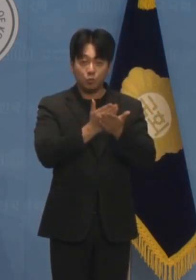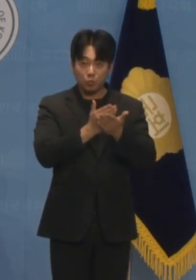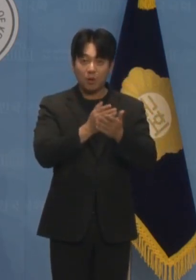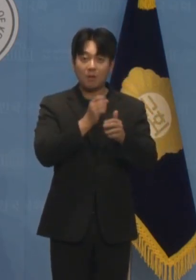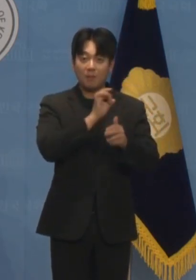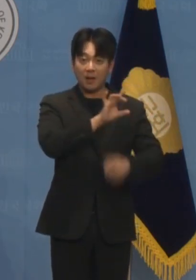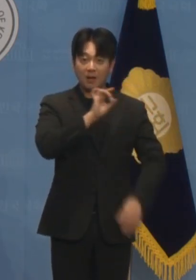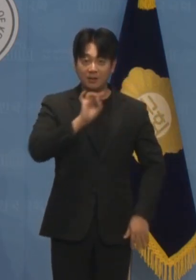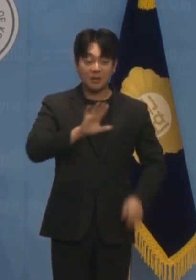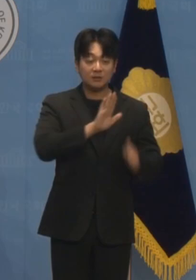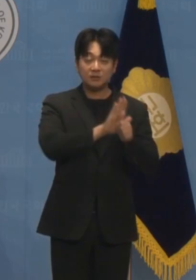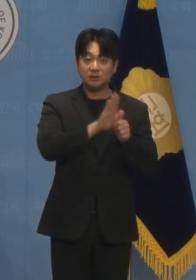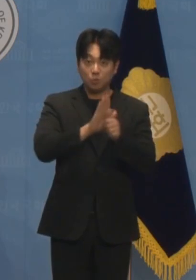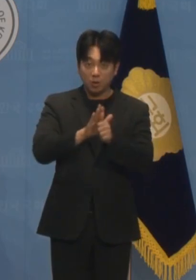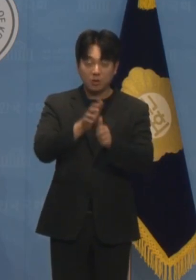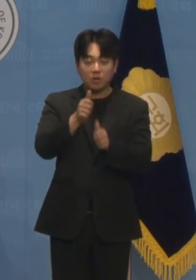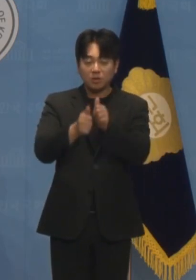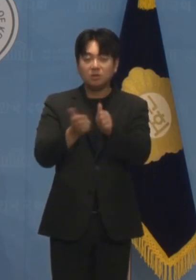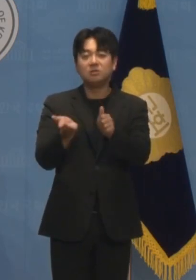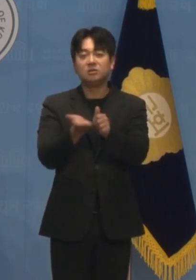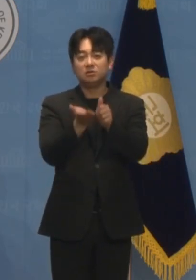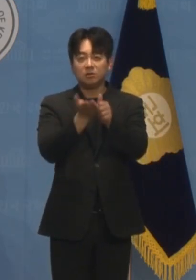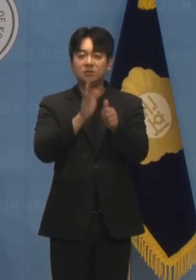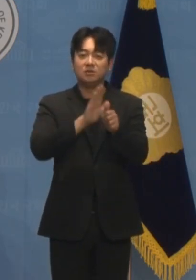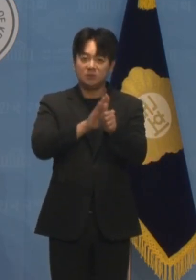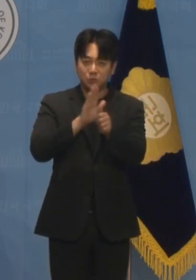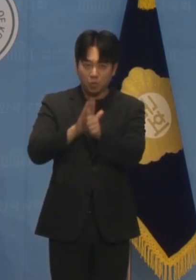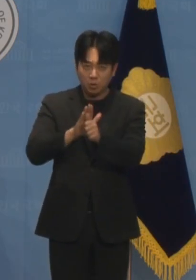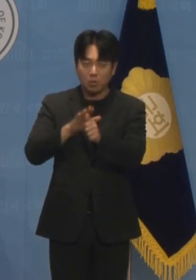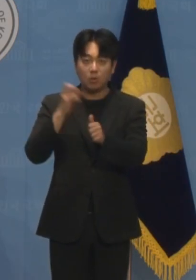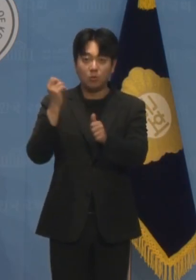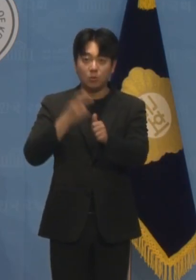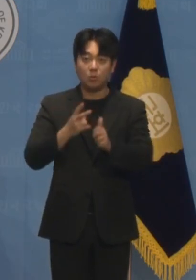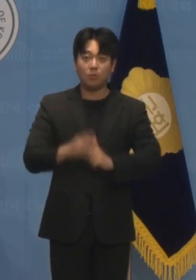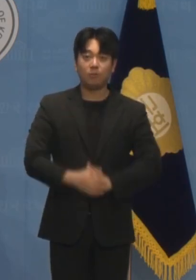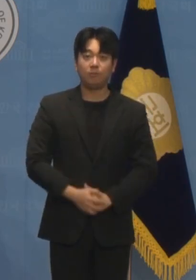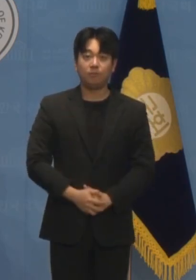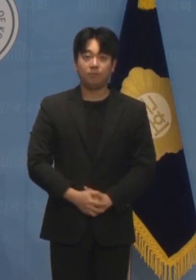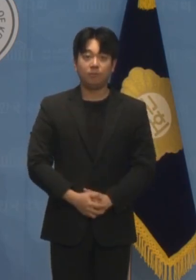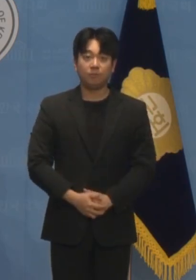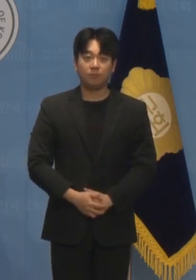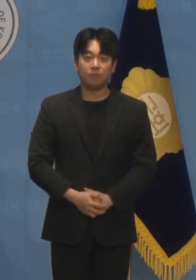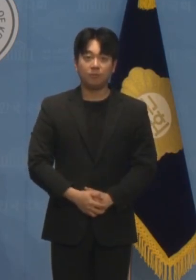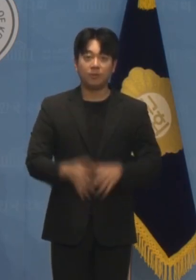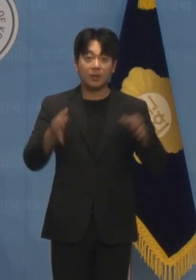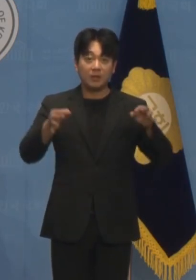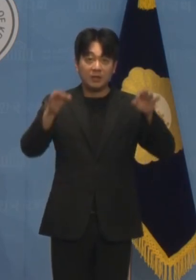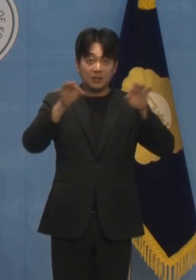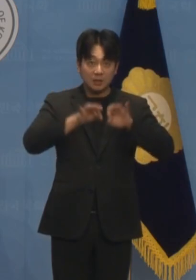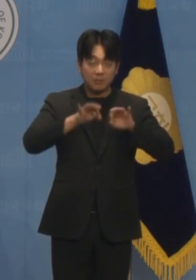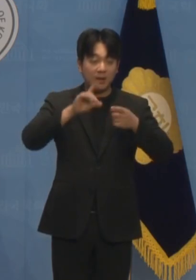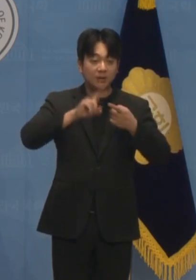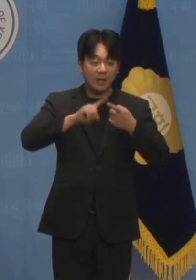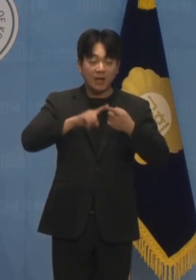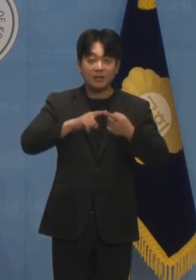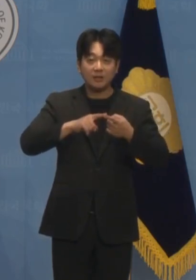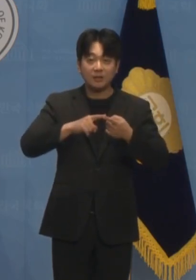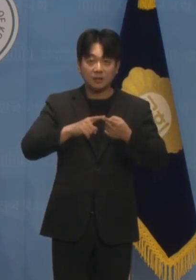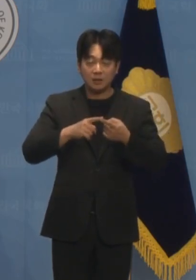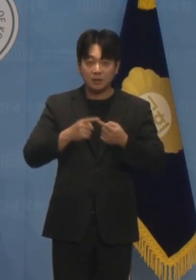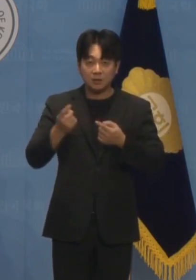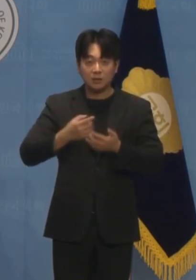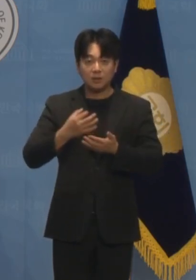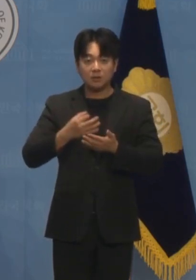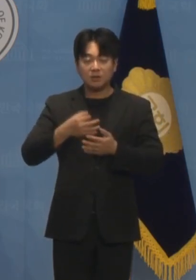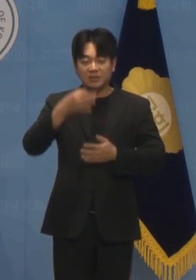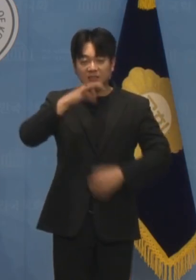지원된 경기력 지원비와 1994년부터 지원된 법인화 기금의 원금과 이자 수익을 관리하도록